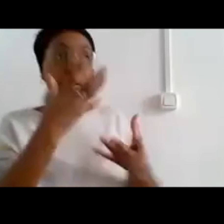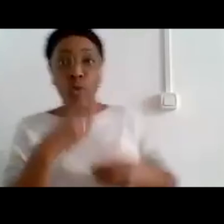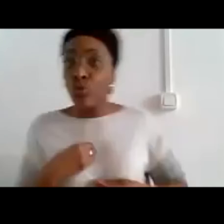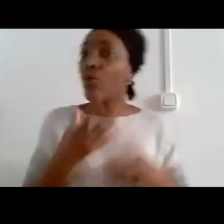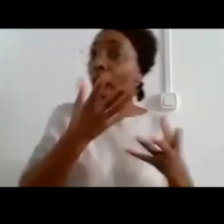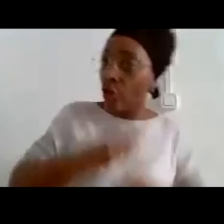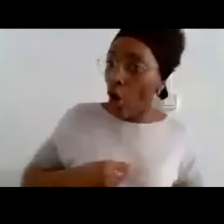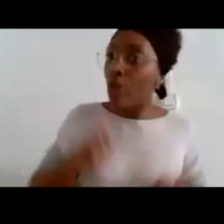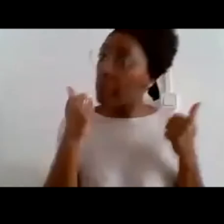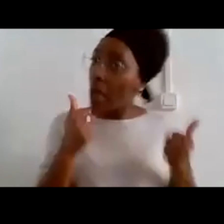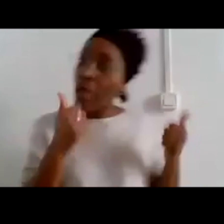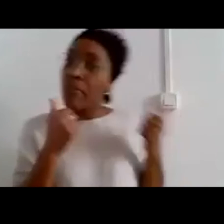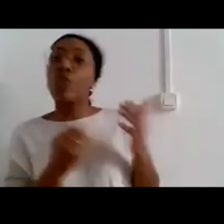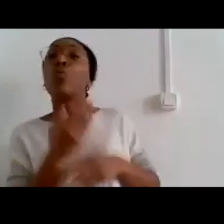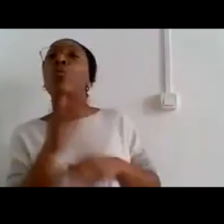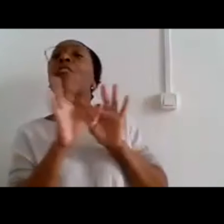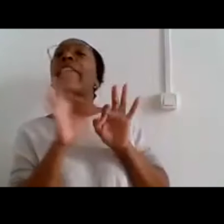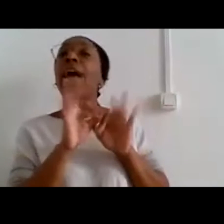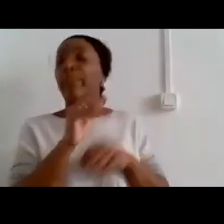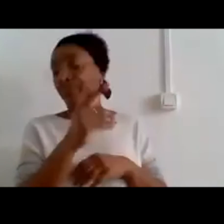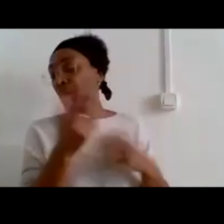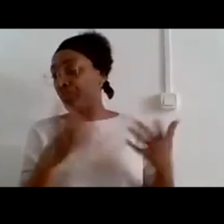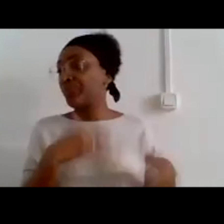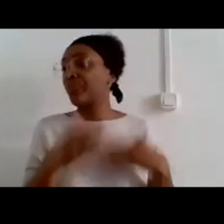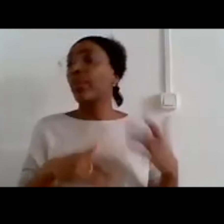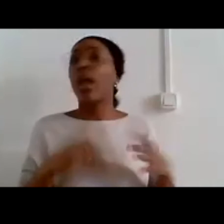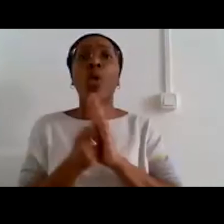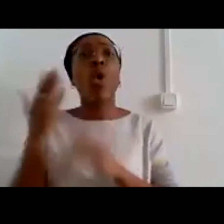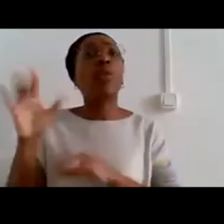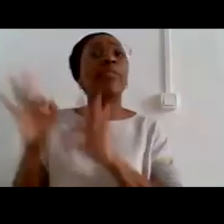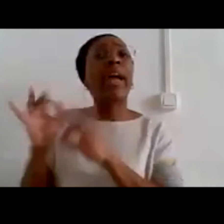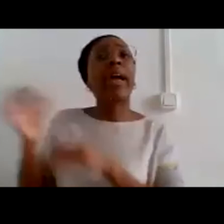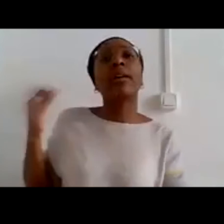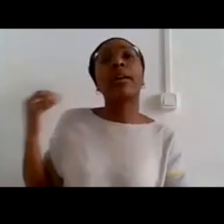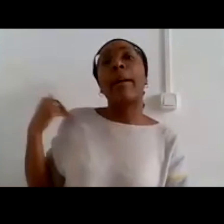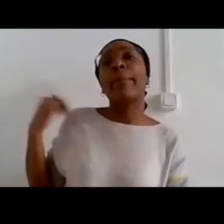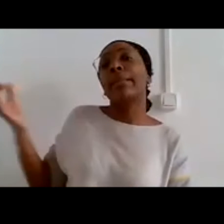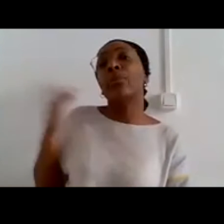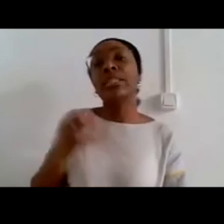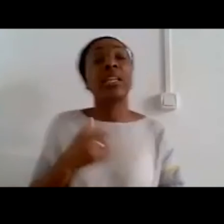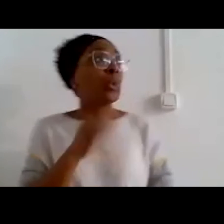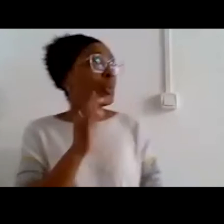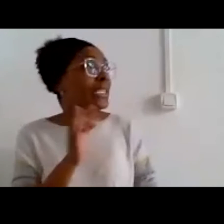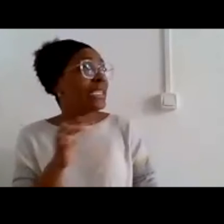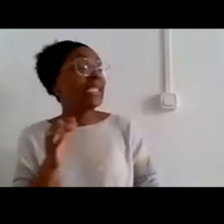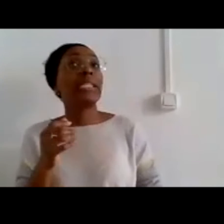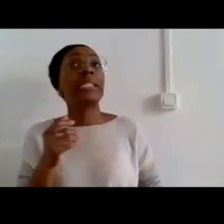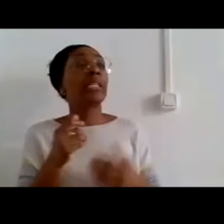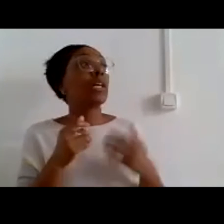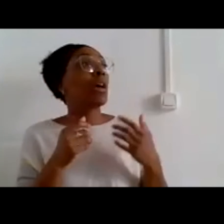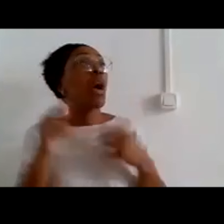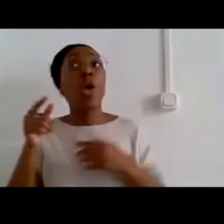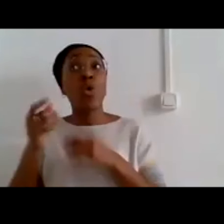bien et puis, d'un coup j'ai un frère qui vient me voir, qui me dit: «David, il a mangé avec nous ce midi». Moi j'étais pas là, mais il m'a dit: